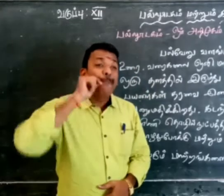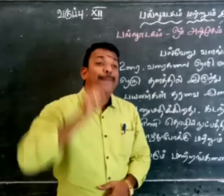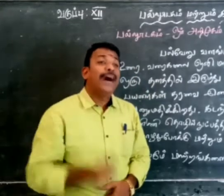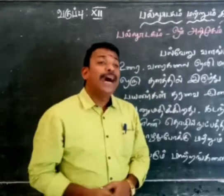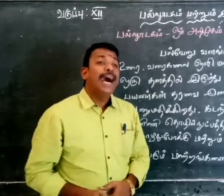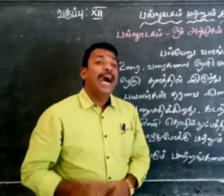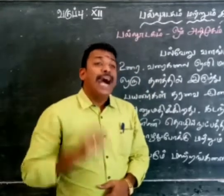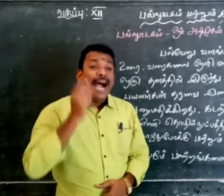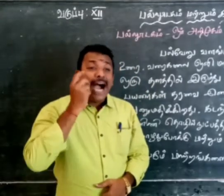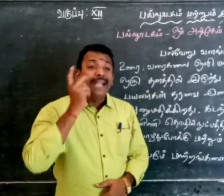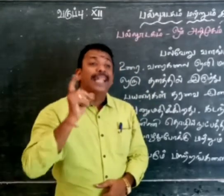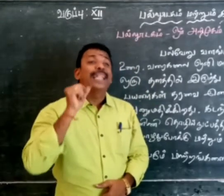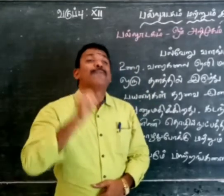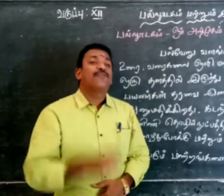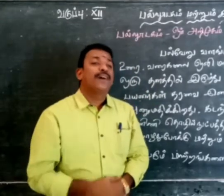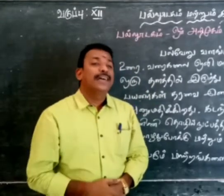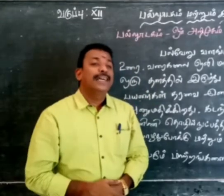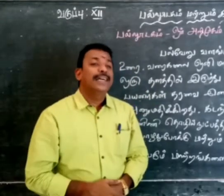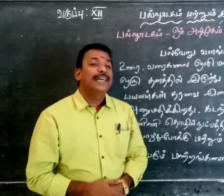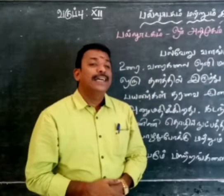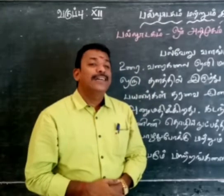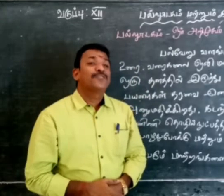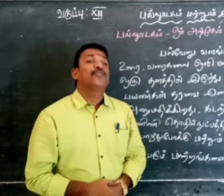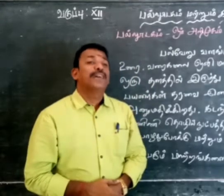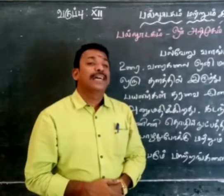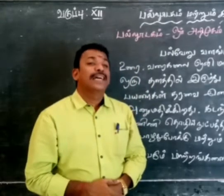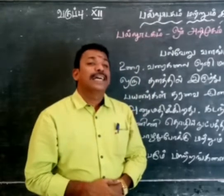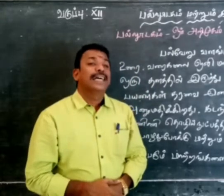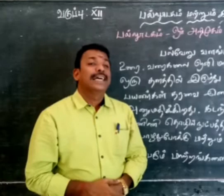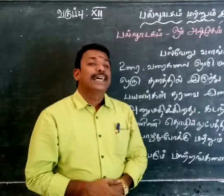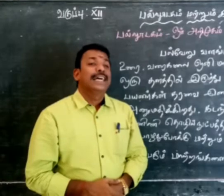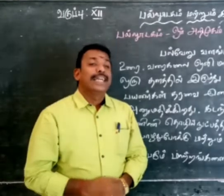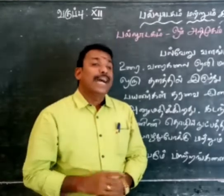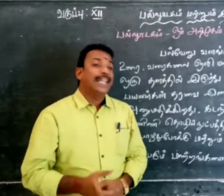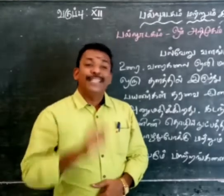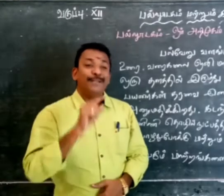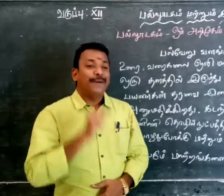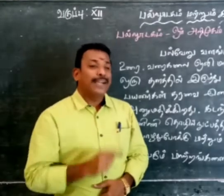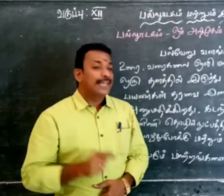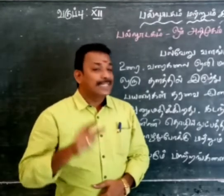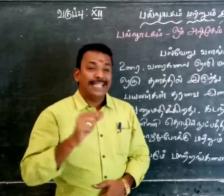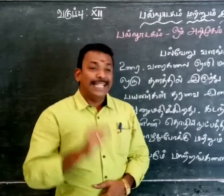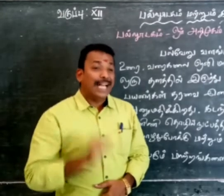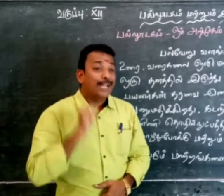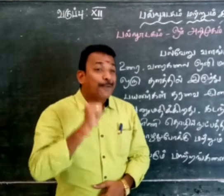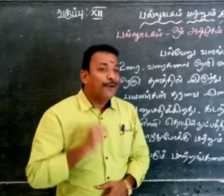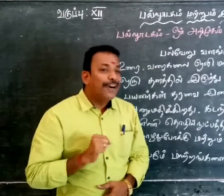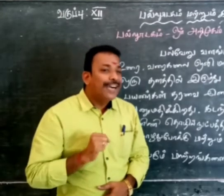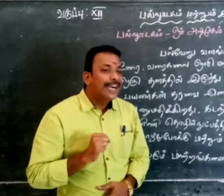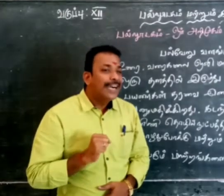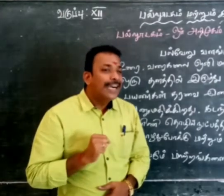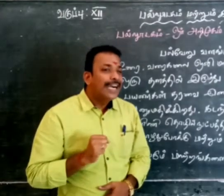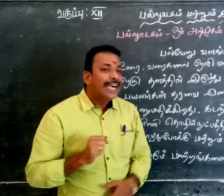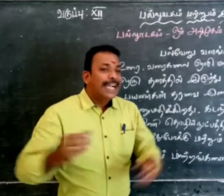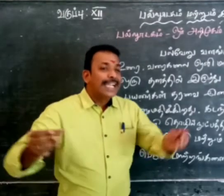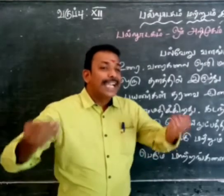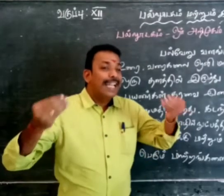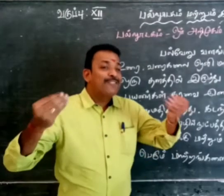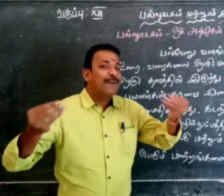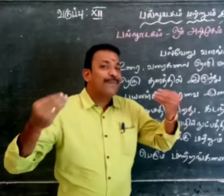அப்பா அண்ணன் என்ன பண்ணுவாங்க சொல்லுங்கள்? காலை எழுந்திருப்பாங்க, சரி. அதுக்கப்புறம் கையில் வச்சு பார்ப்பாங்க,